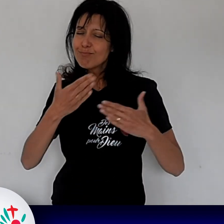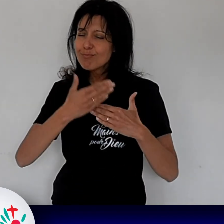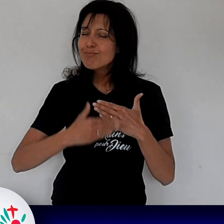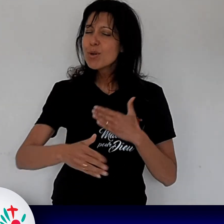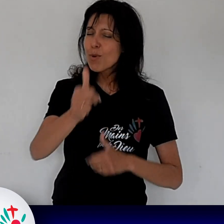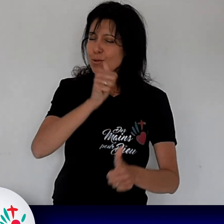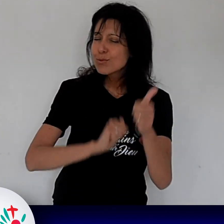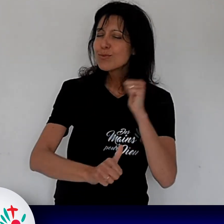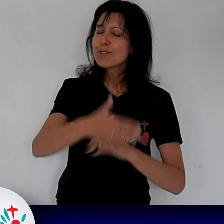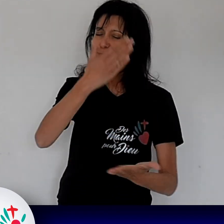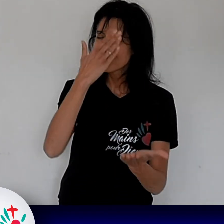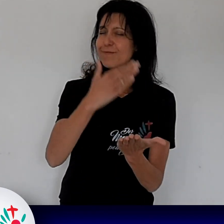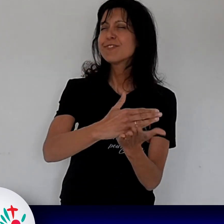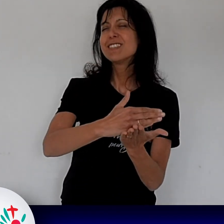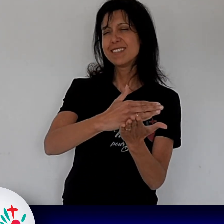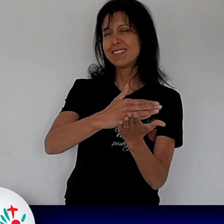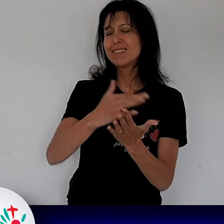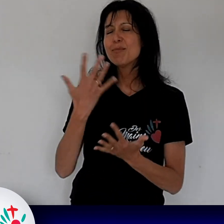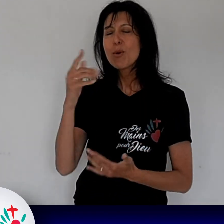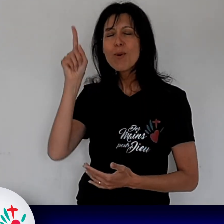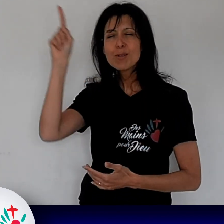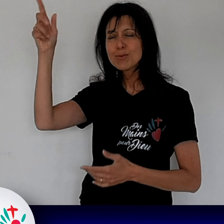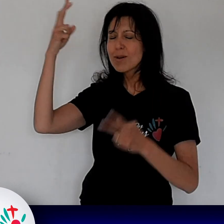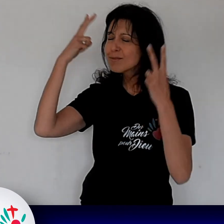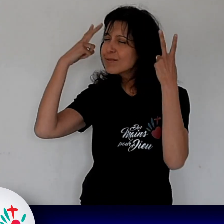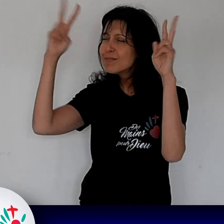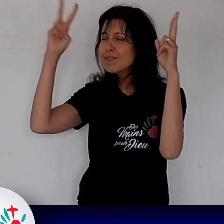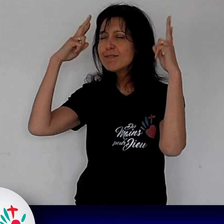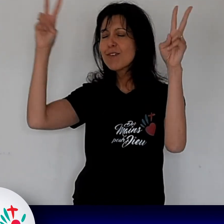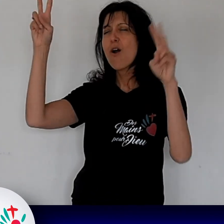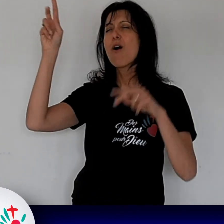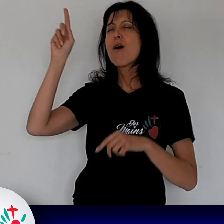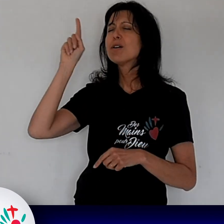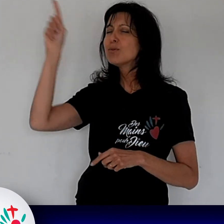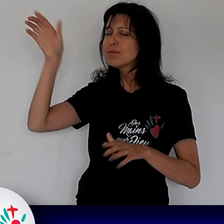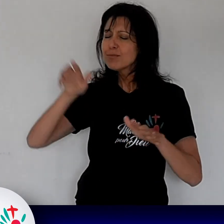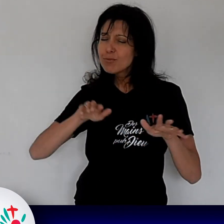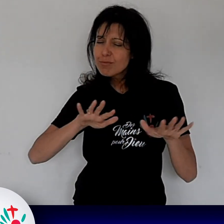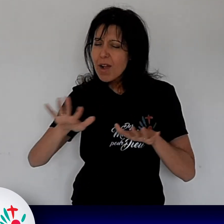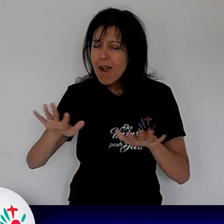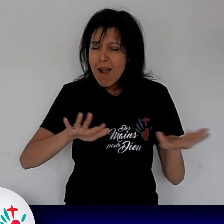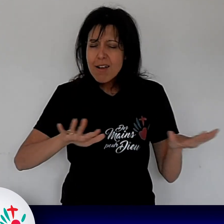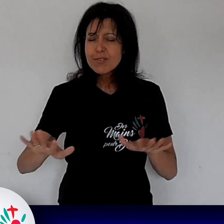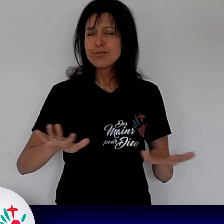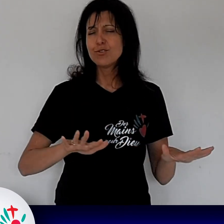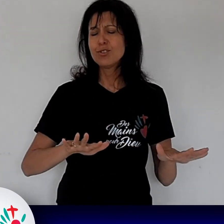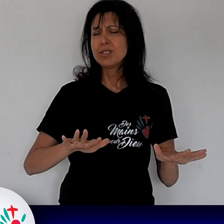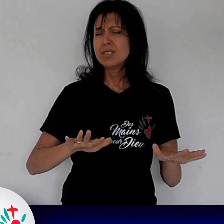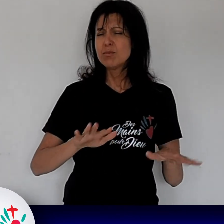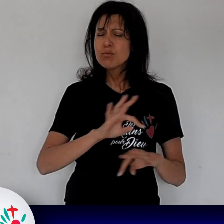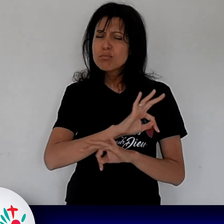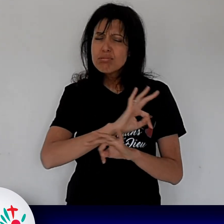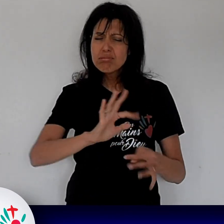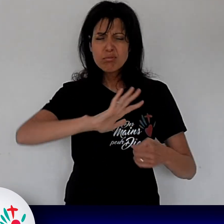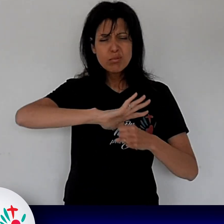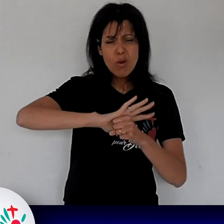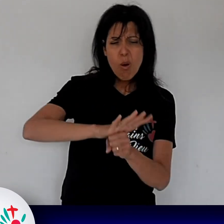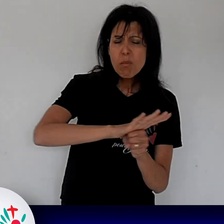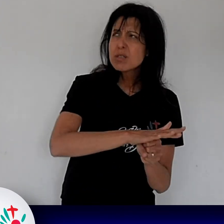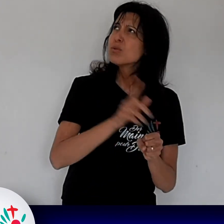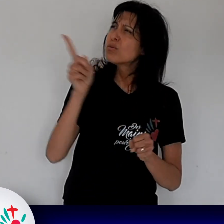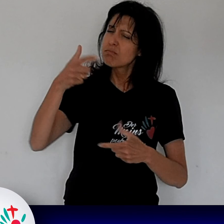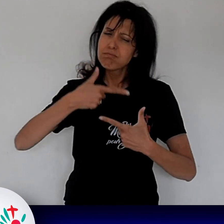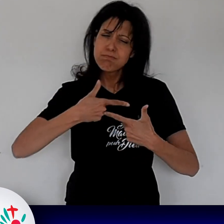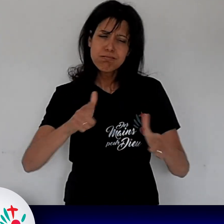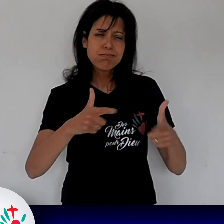été dit, et tu agis encore, Seigneur, pour nous libérer de toute oppression. À toi soit